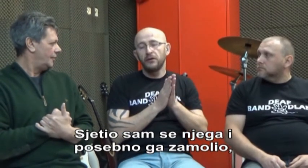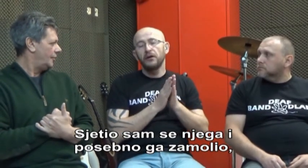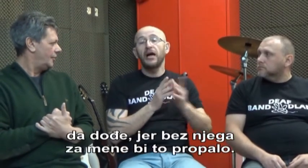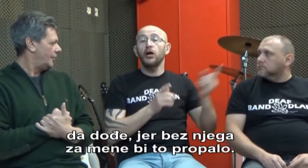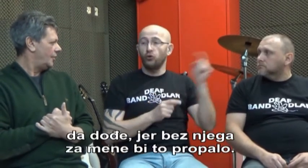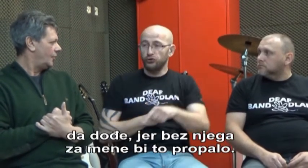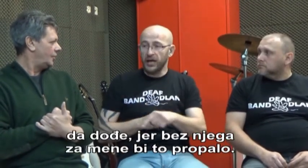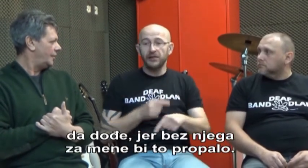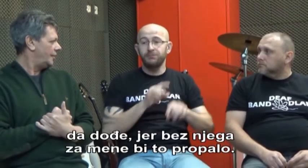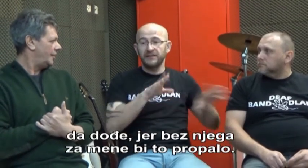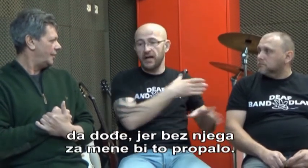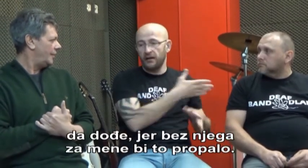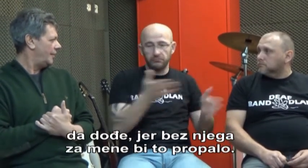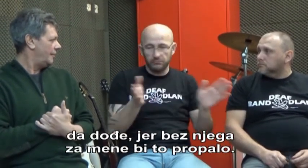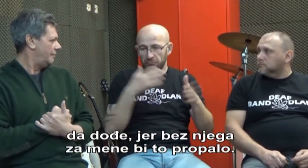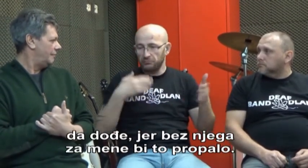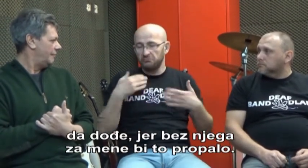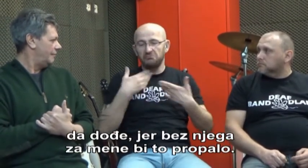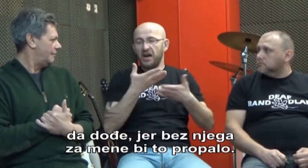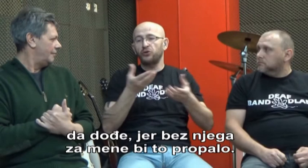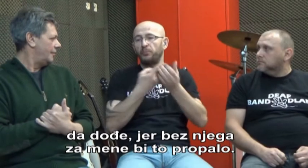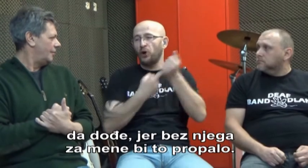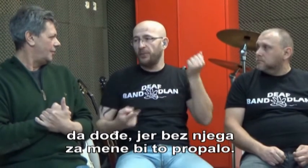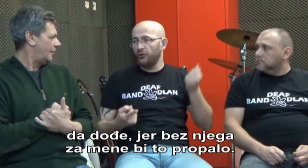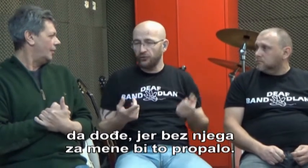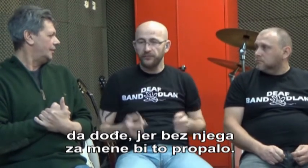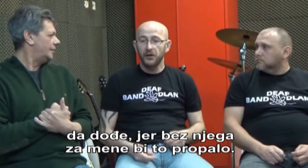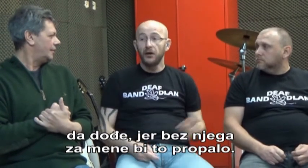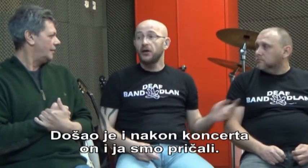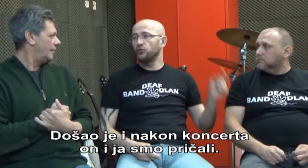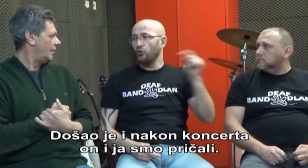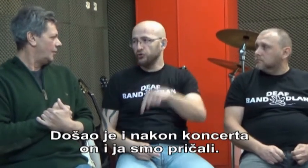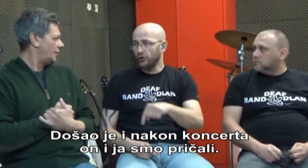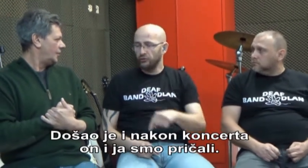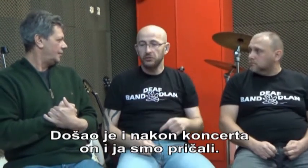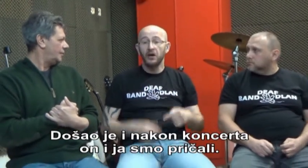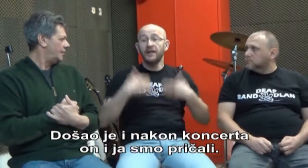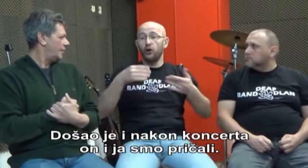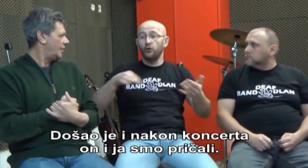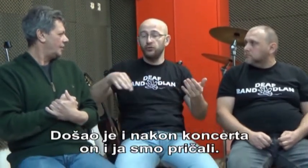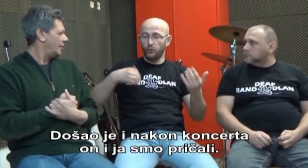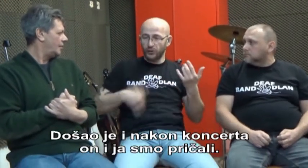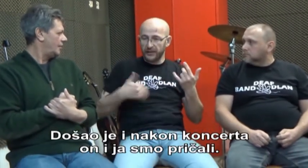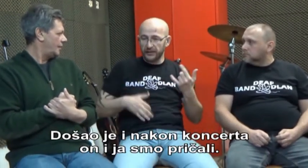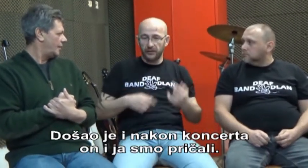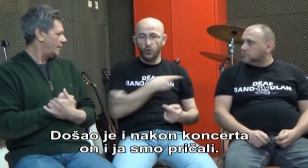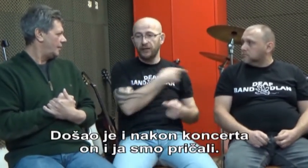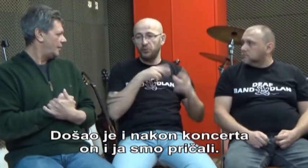Da dođi, jer bez njega. Meni to propalo. I on došao. Nakon koncerta, onda smo